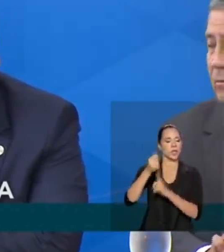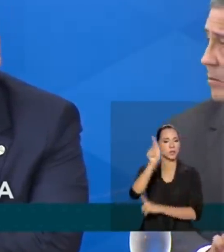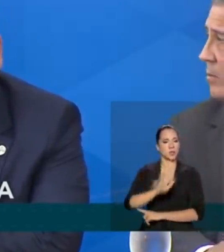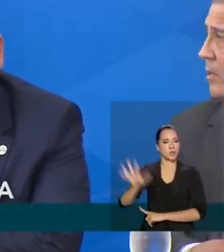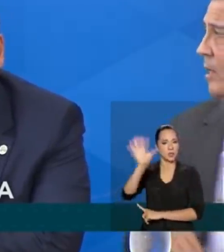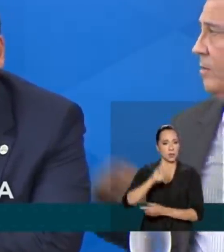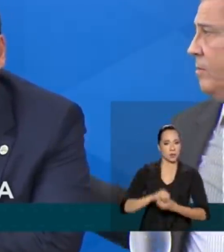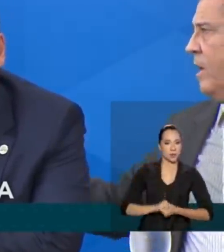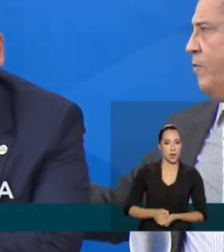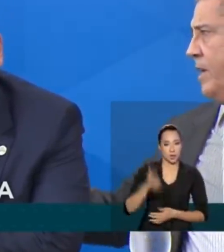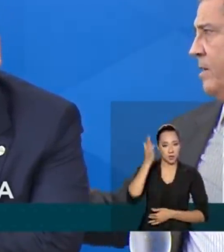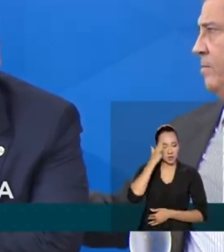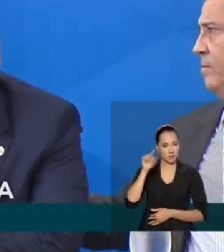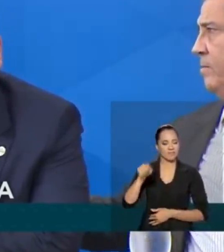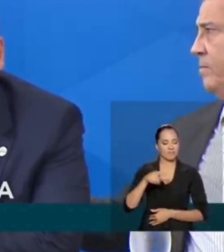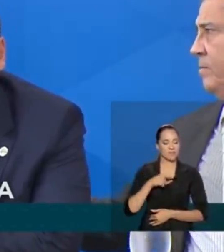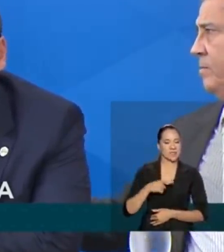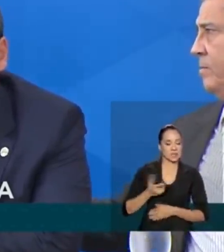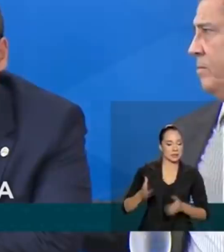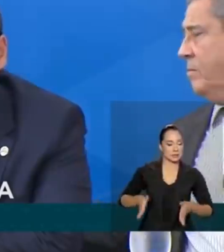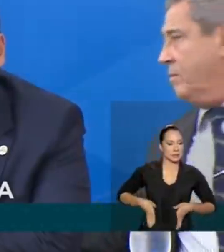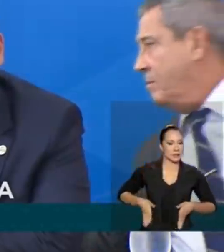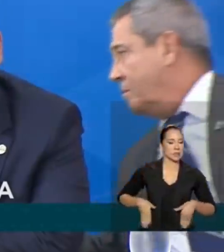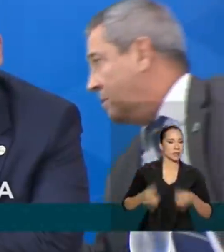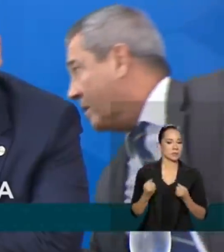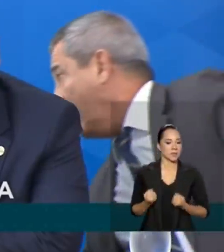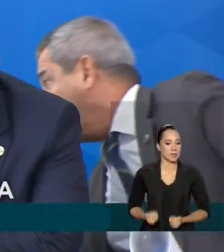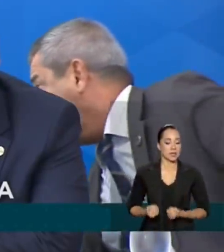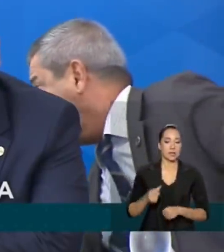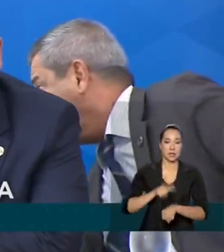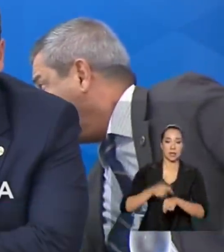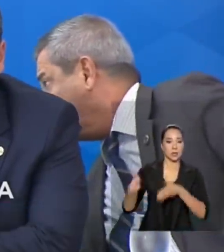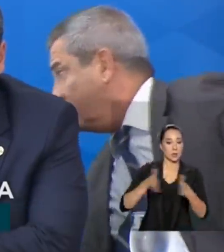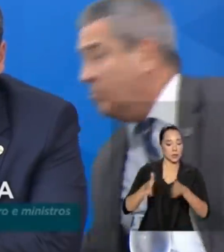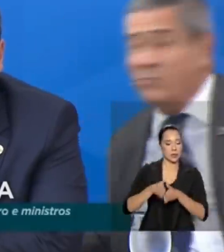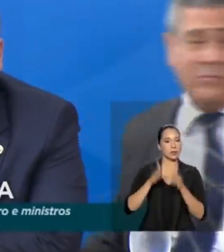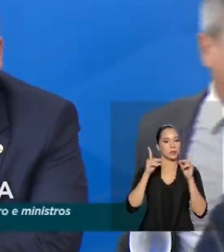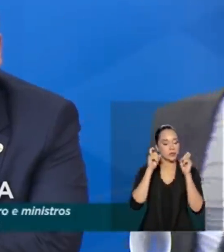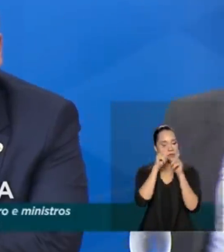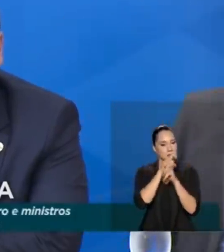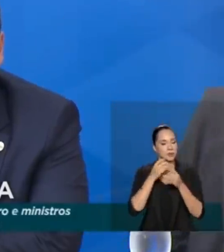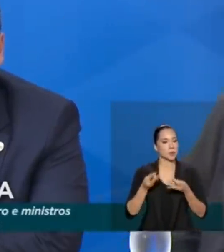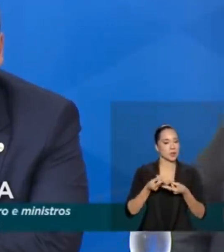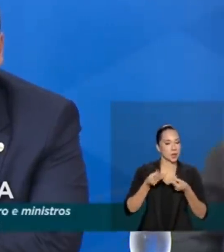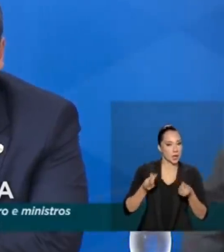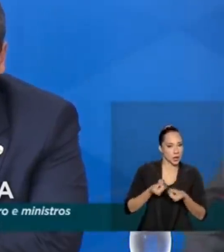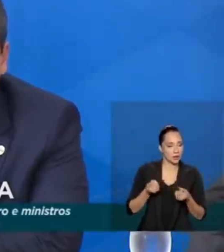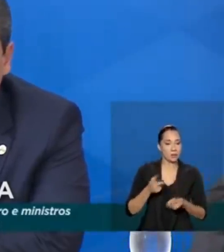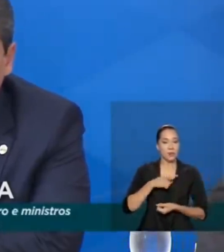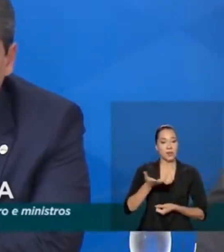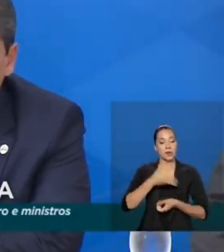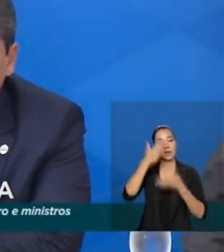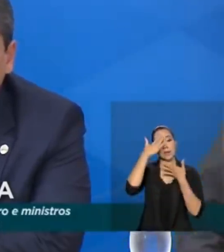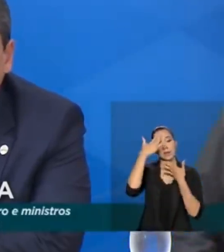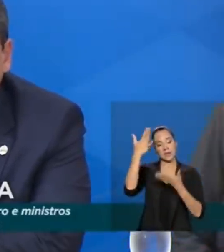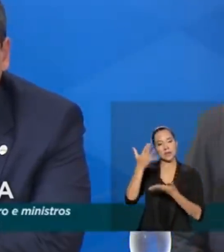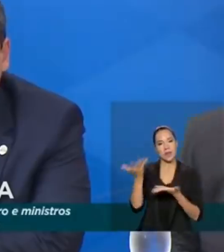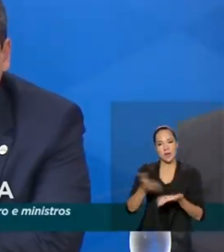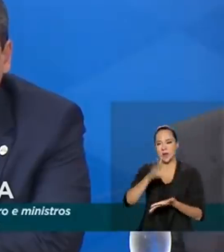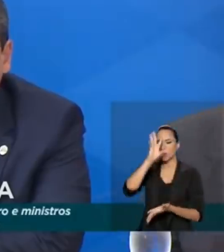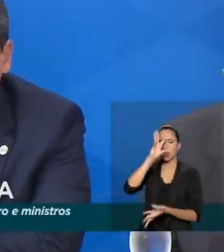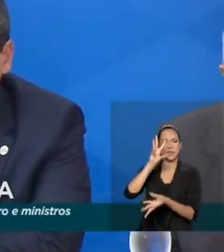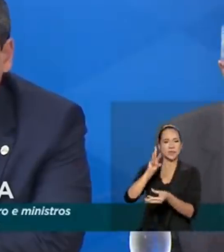que isso pesa no bolso das pessoas, a gente está num momento delicado, e quero agradecer nesse momento a compreensão